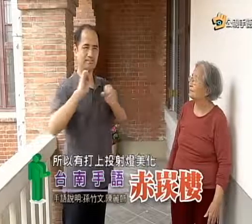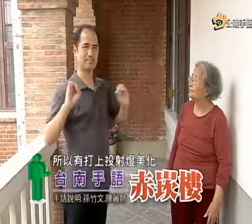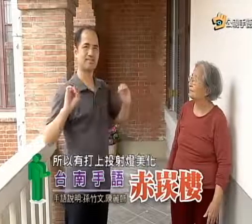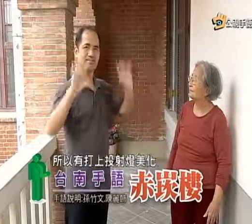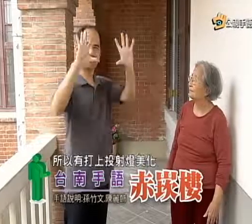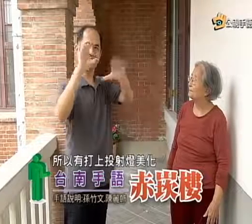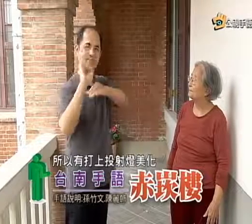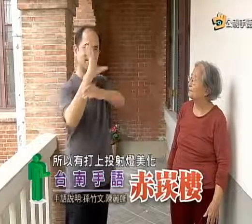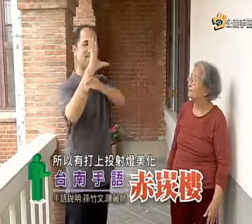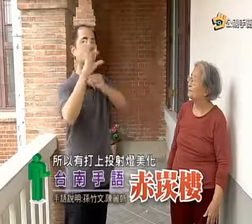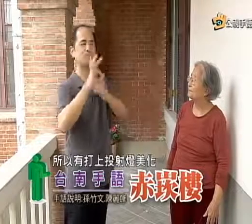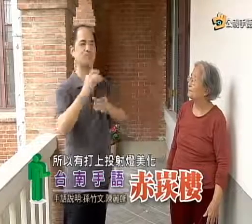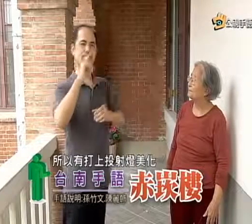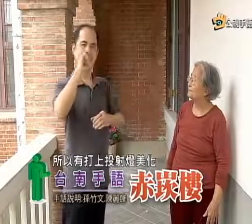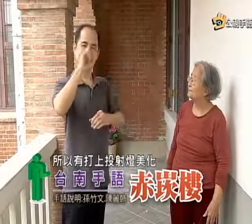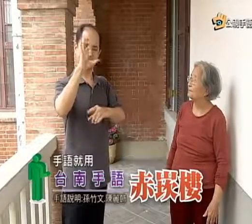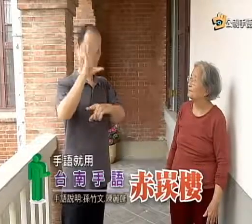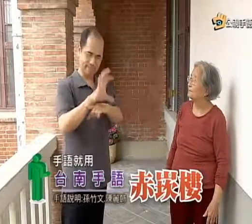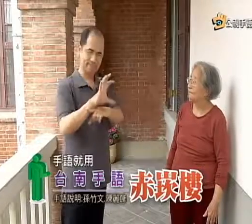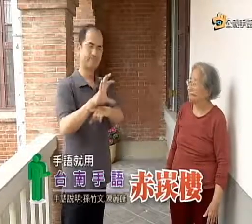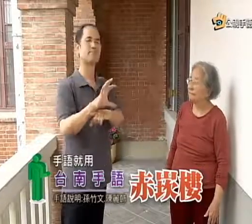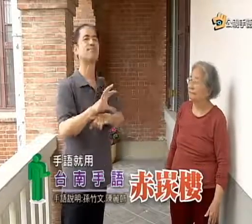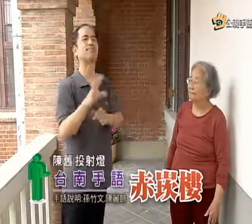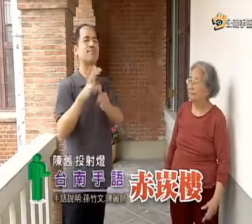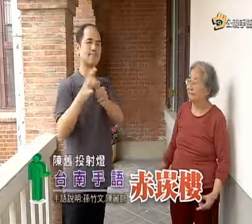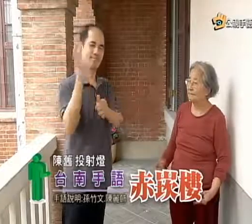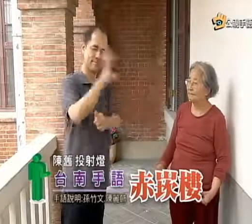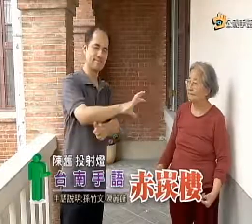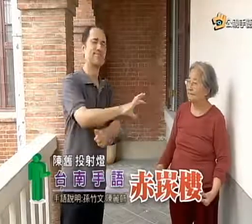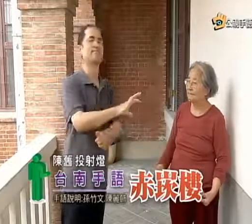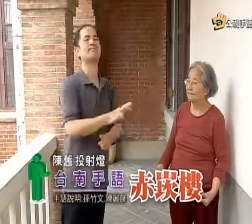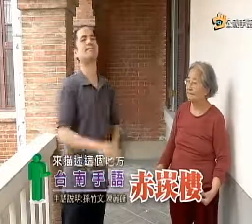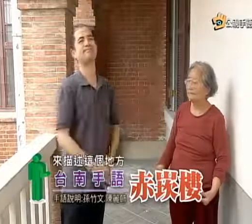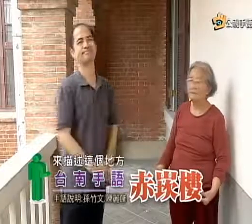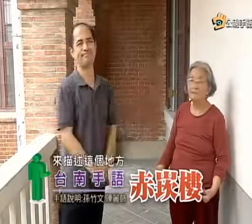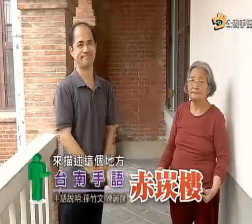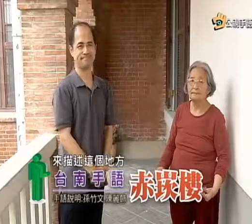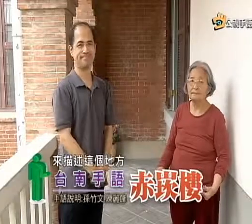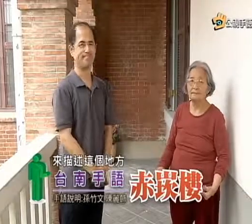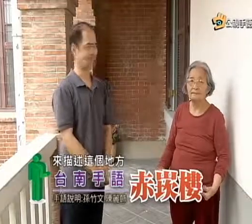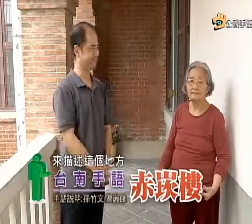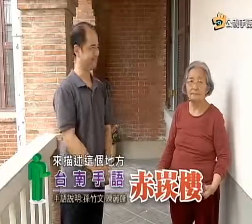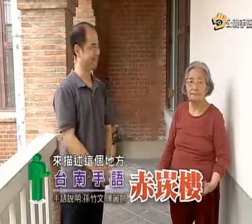有打上投射灯美化，手语就用陈旧投射灯来描述这个地方。